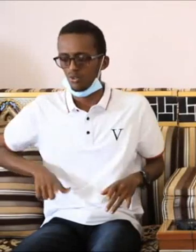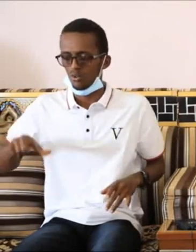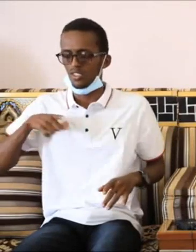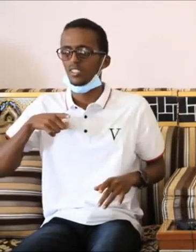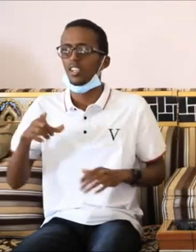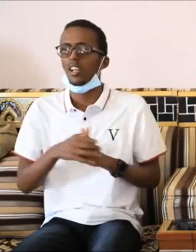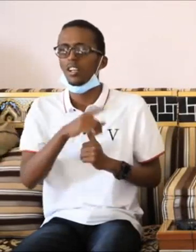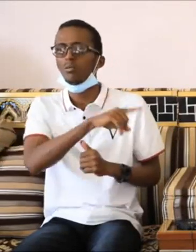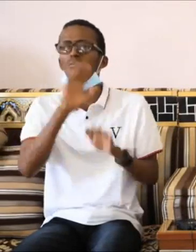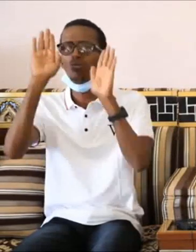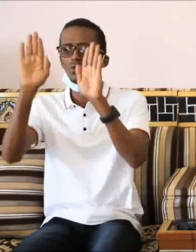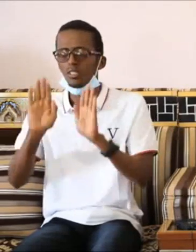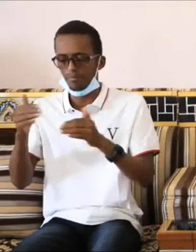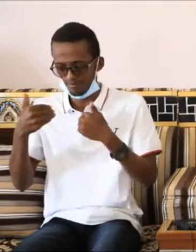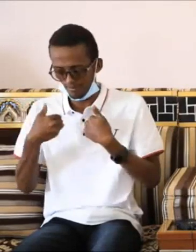ليك